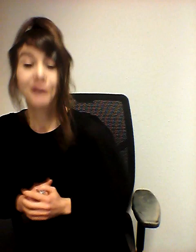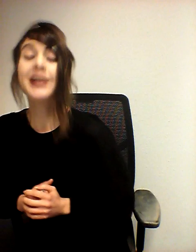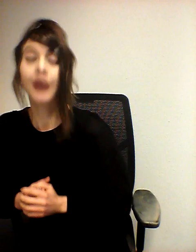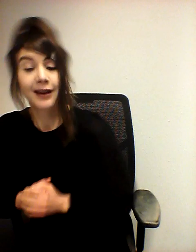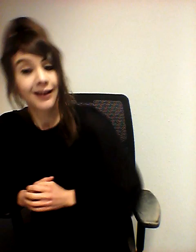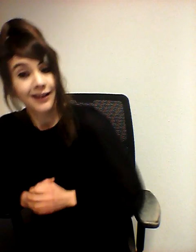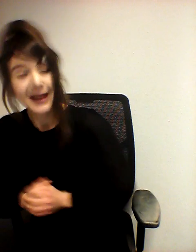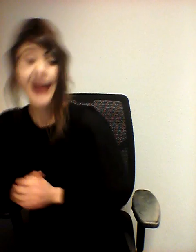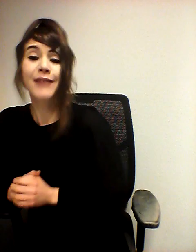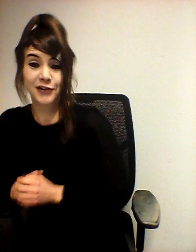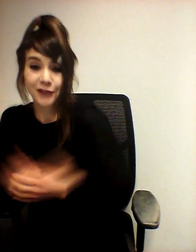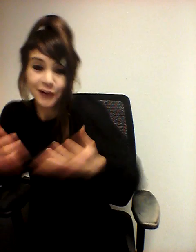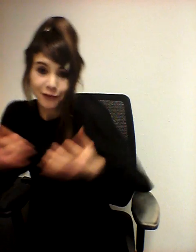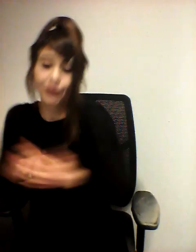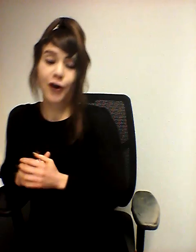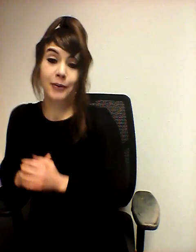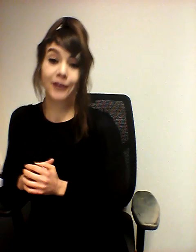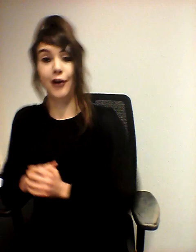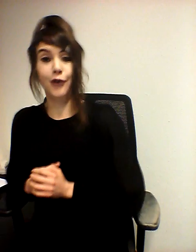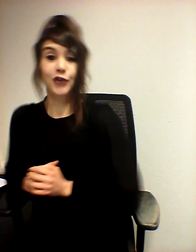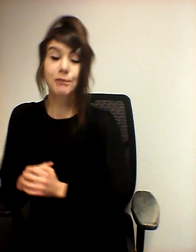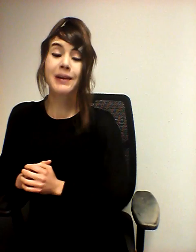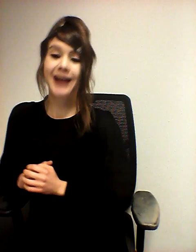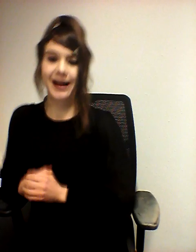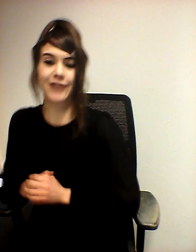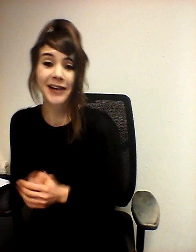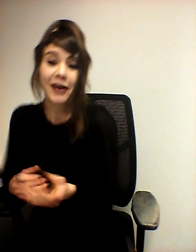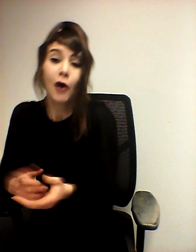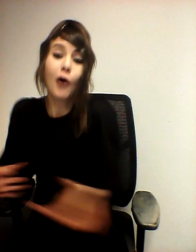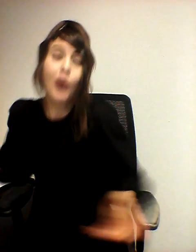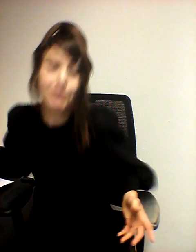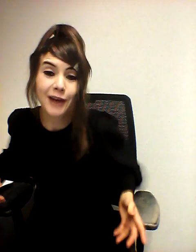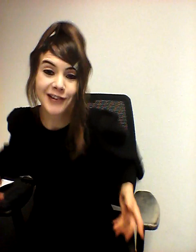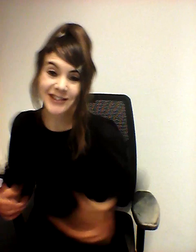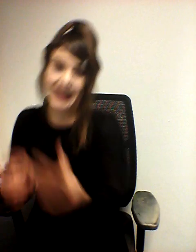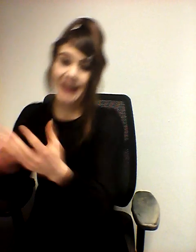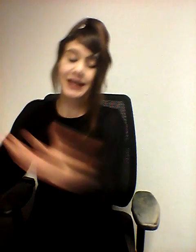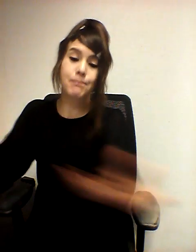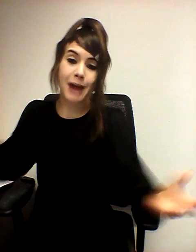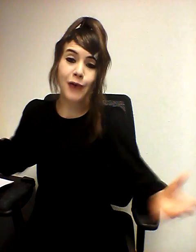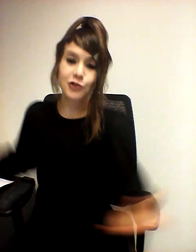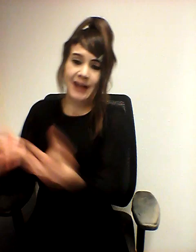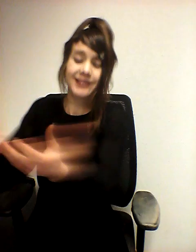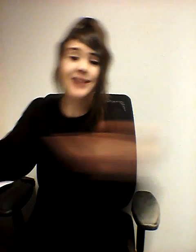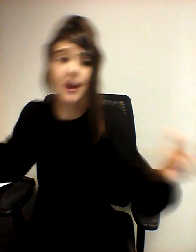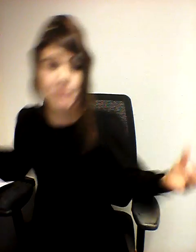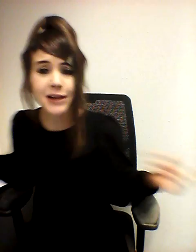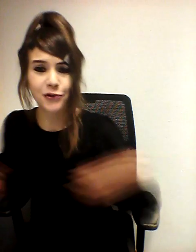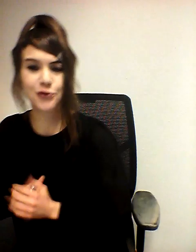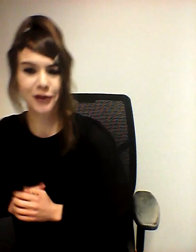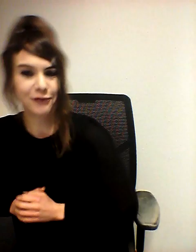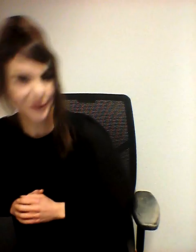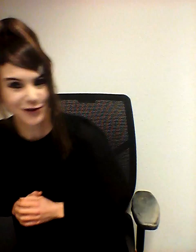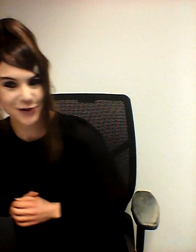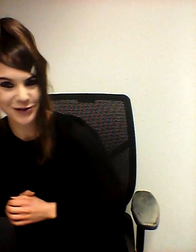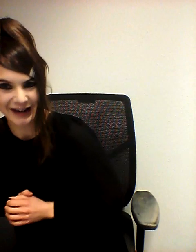nieuwe eiwitten vormen, waaronder spiereiwitten, omdat ze daar die bouwstenen, die aminozuren voor nodig